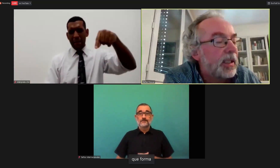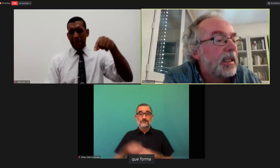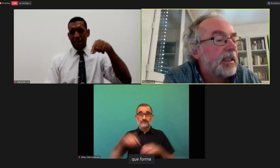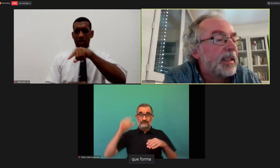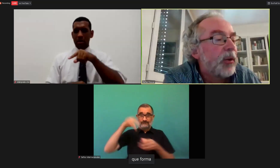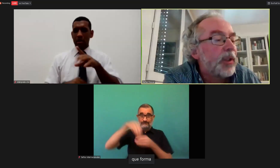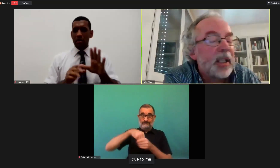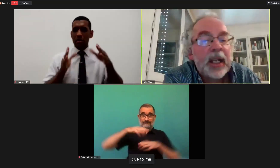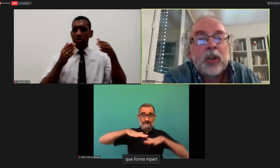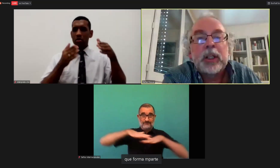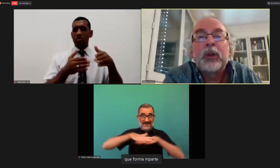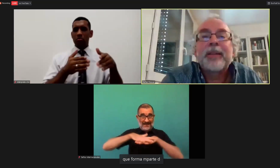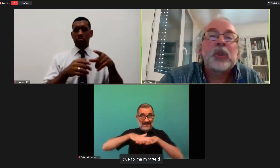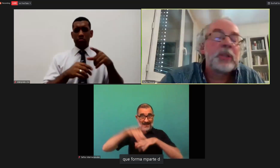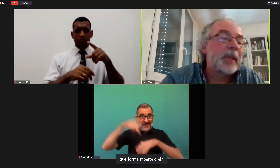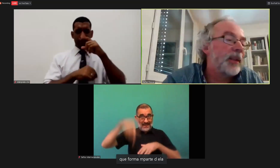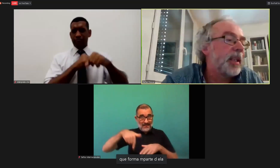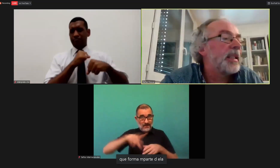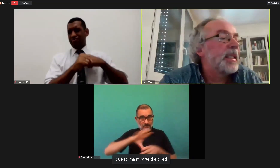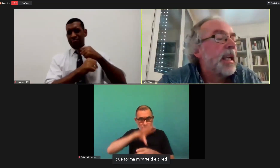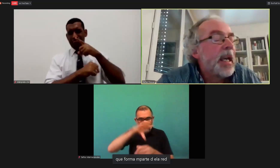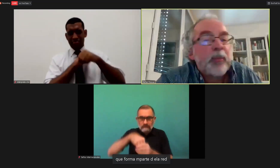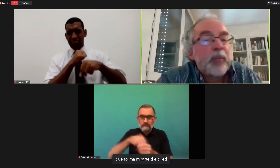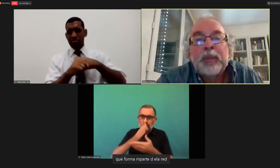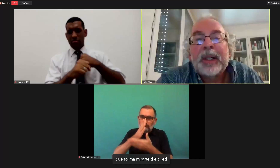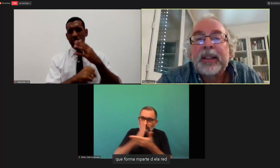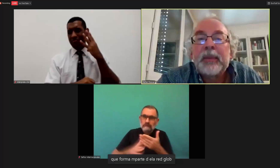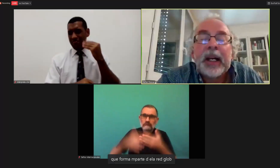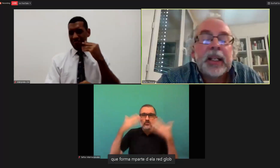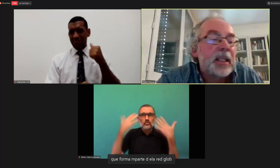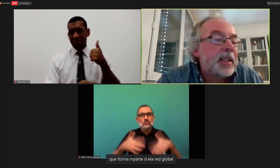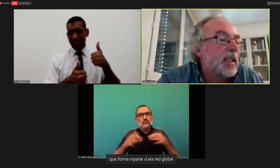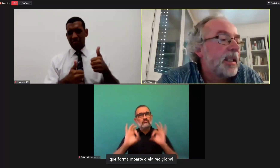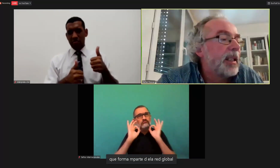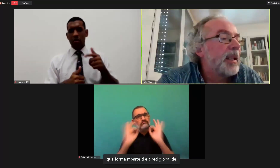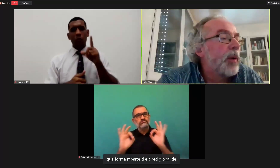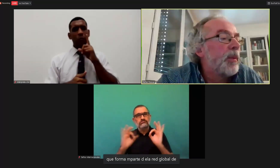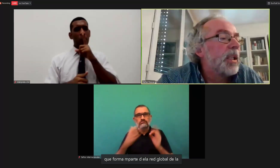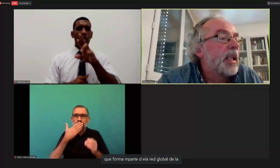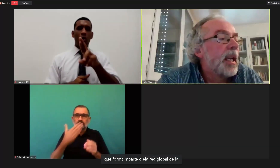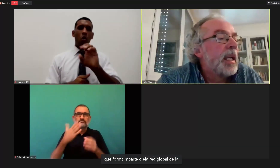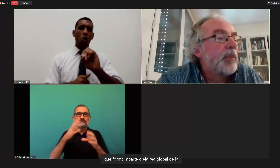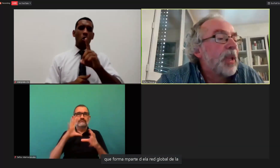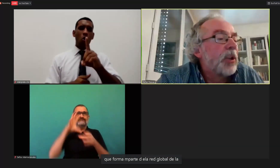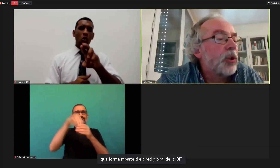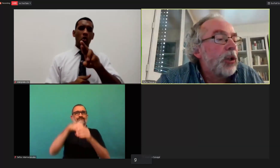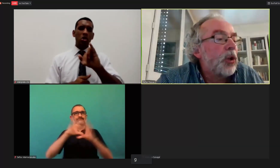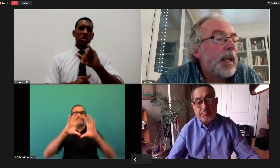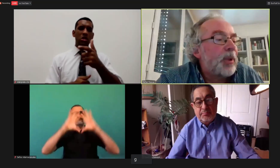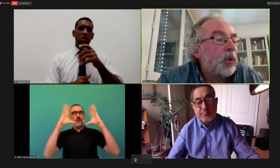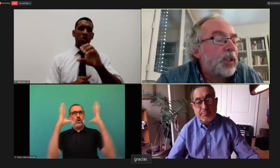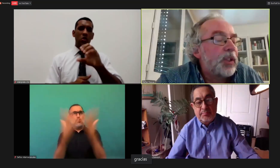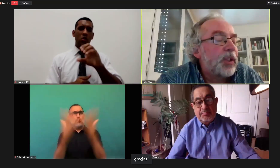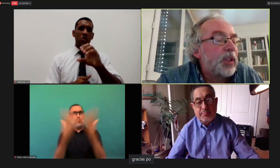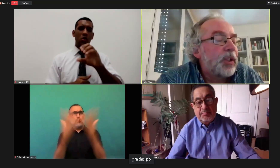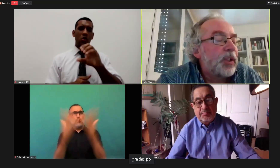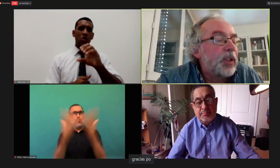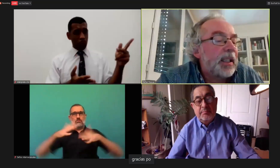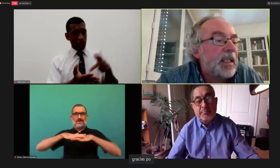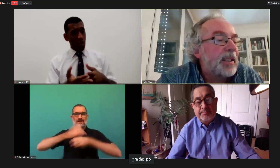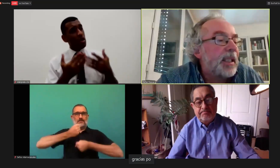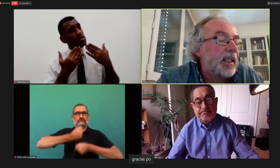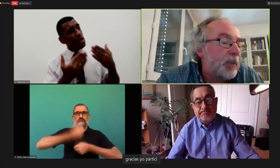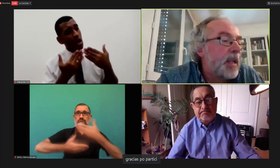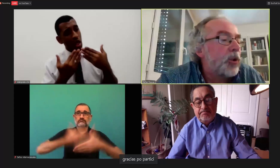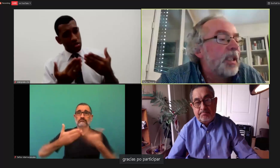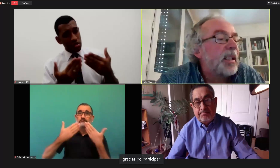gestionamos desde la OIT. Rodrigo, también muchísimas gracias por participar en este webinar. Rodrigo, la pregunta que te haría a ti